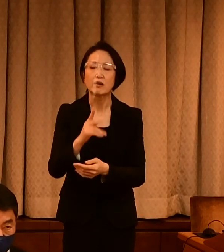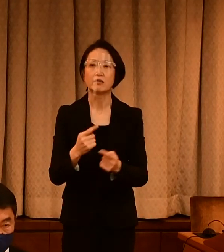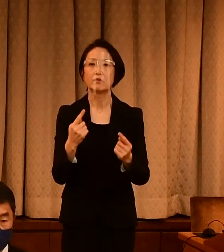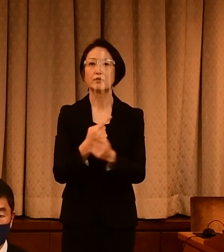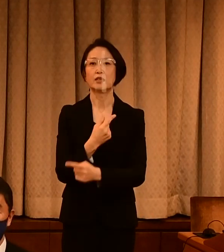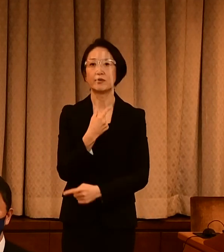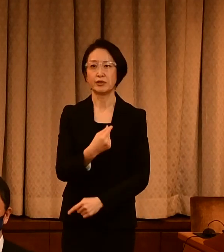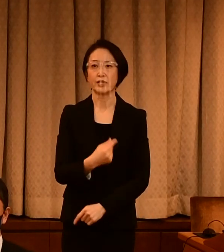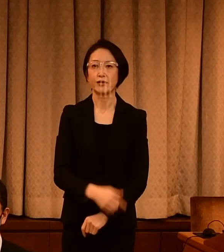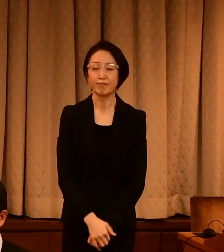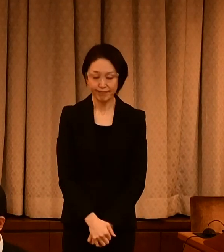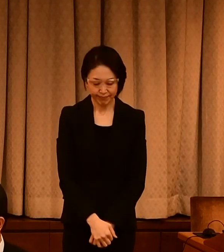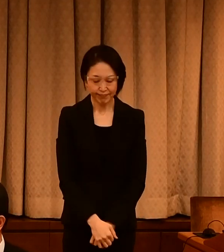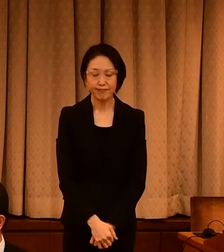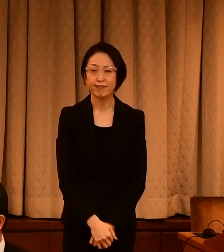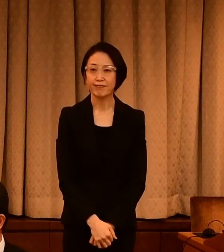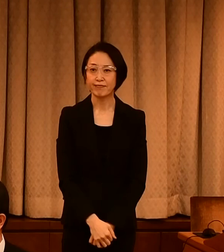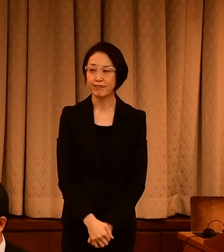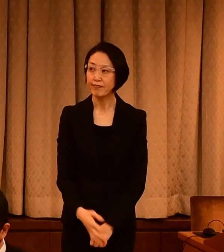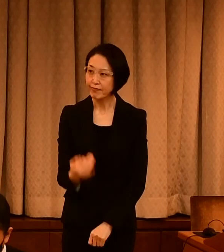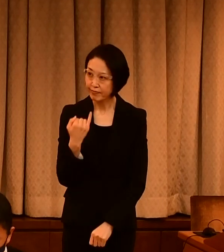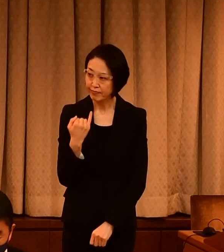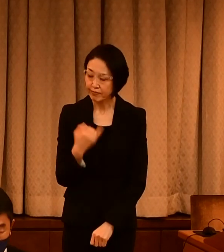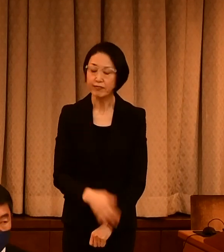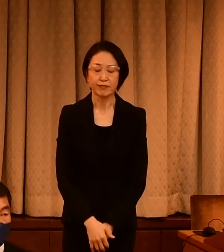います。それでよろしいですか。